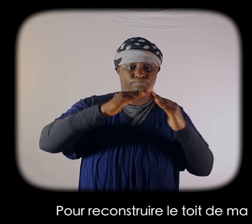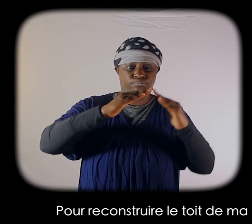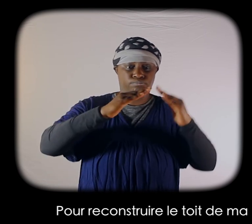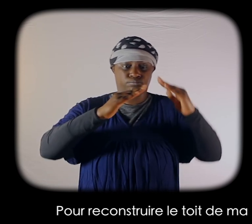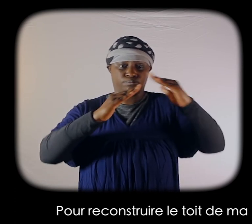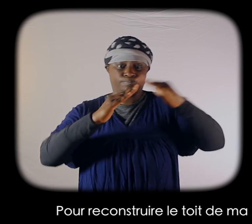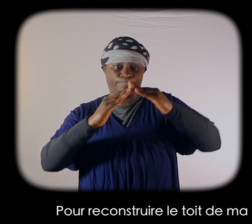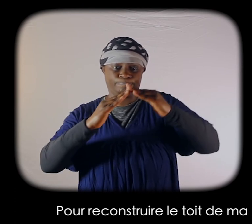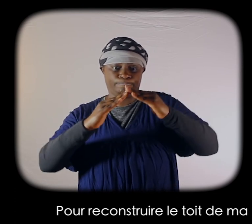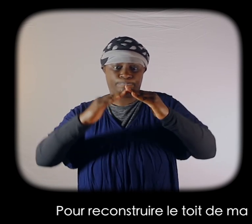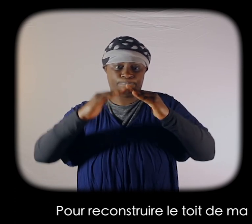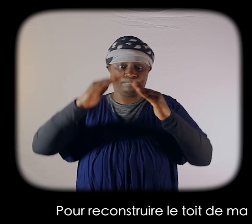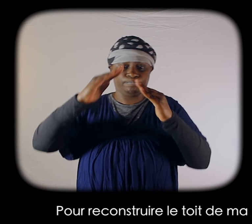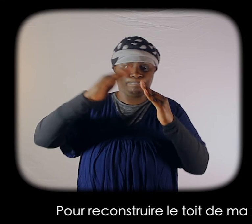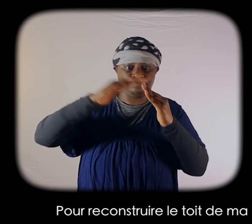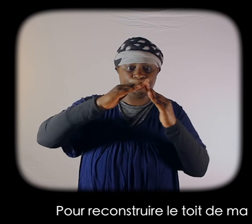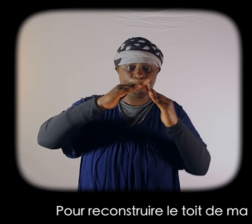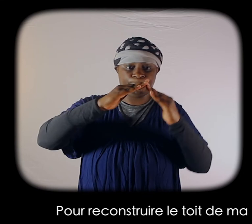顶。